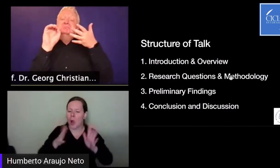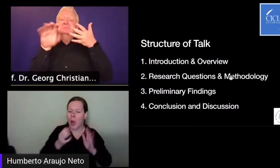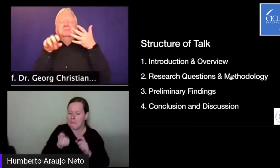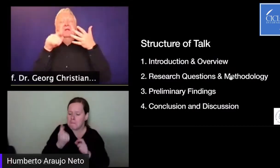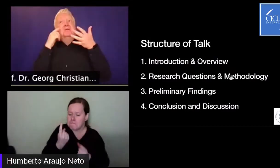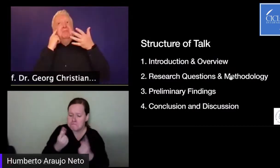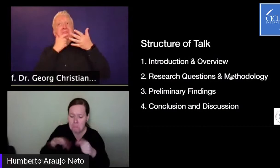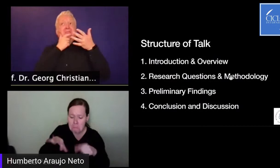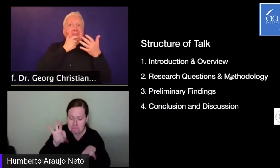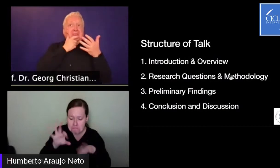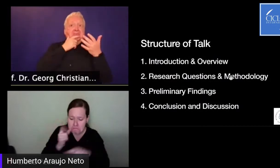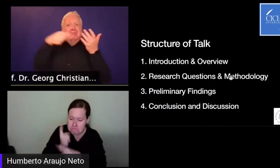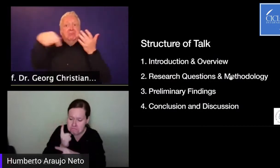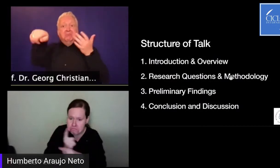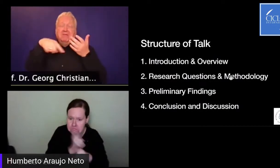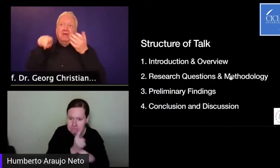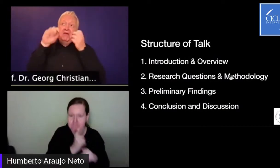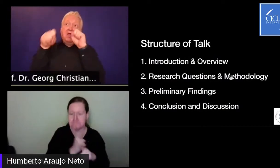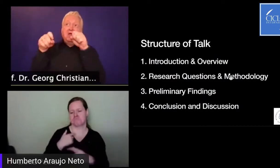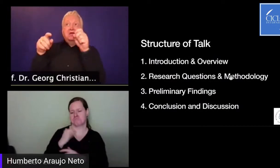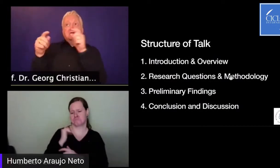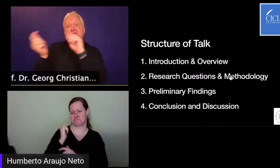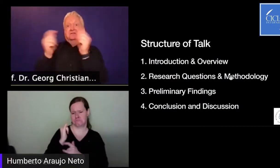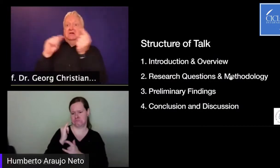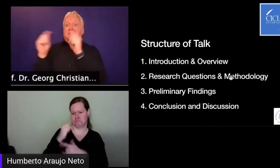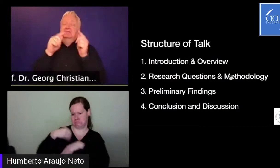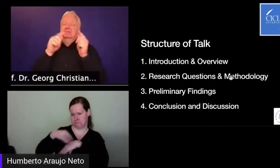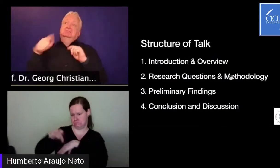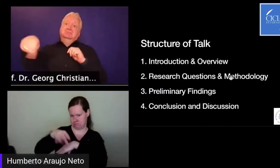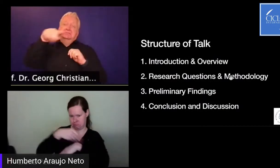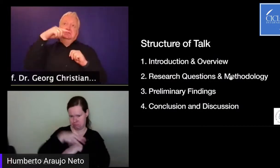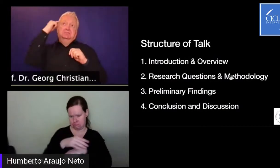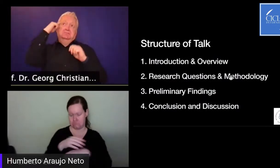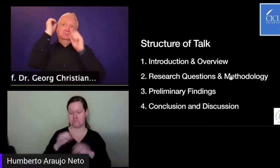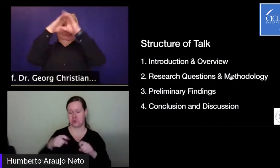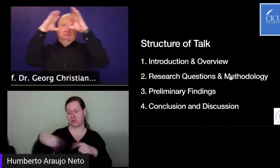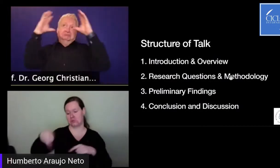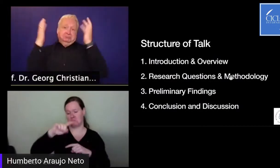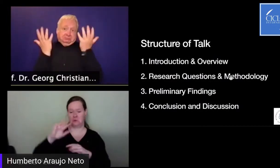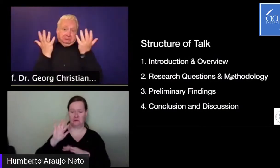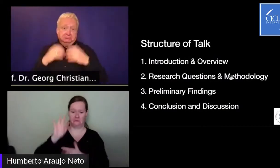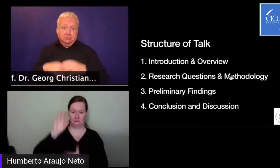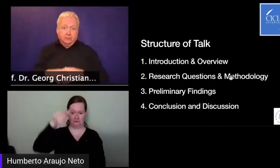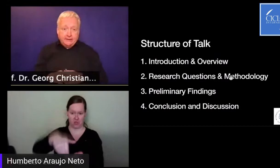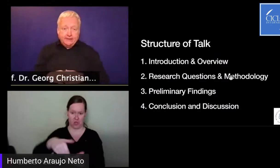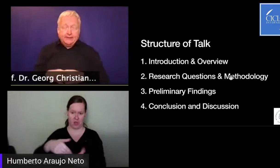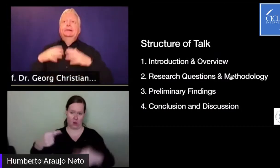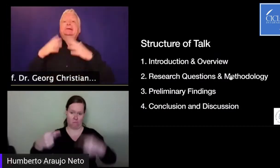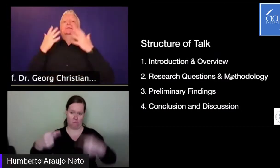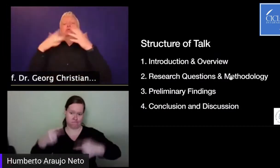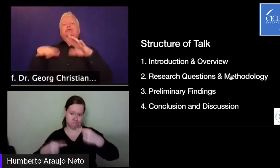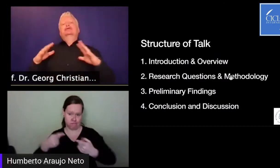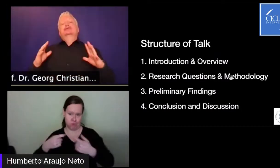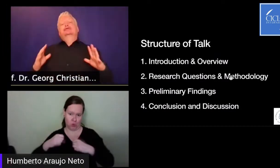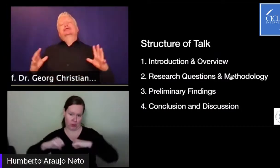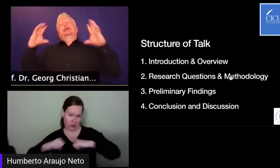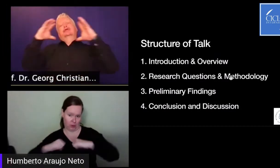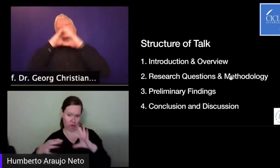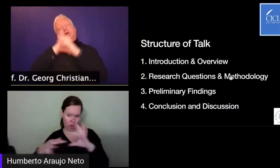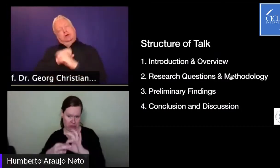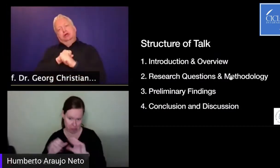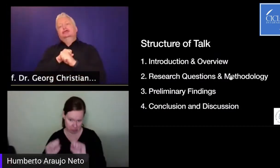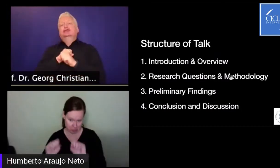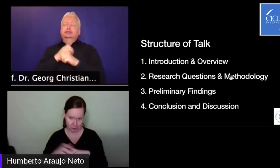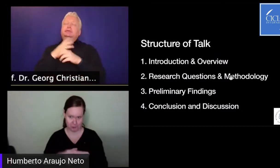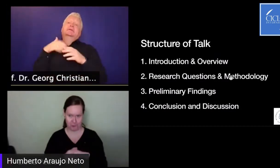No nosso terceiro ponto aqui, eu vou apresentar para vocês alguns resultados já identificados nessas etapas iniciais desenvolvidas